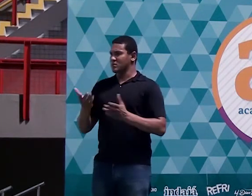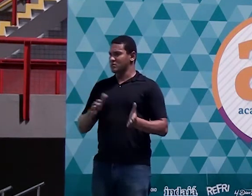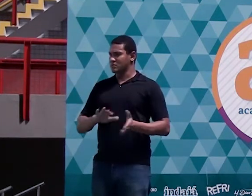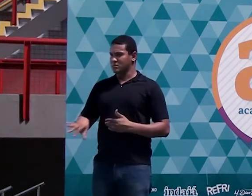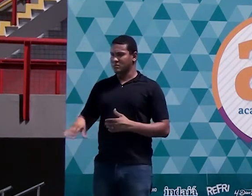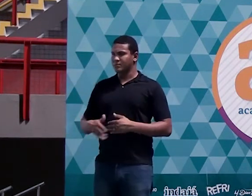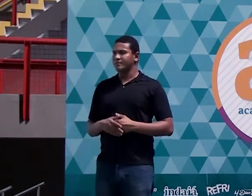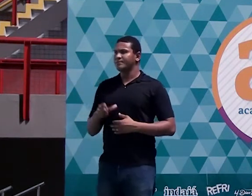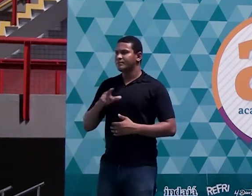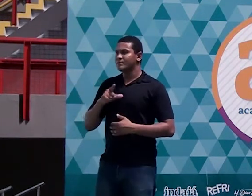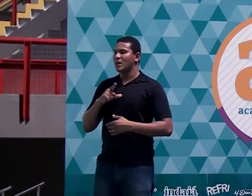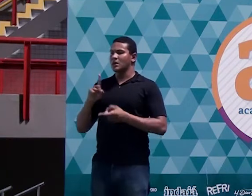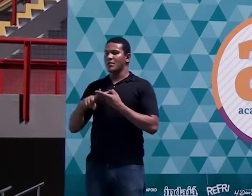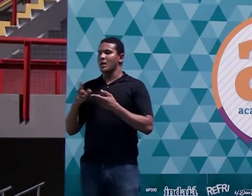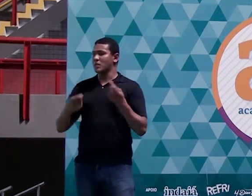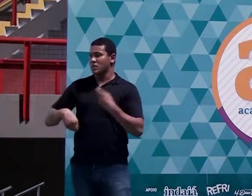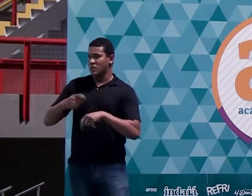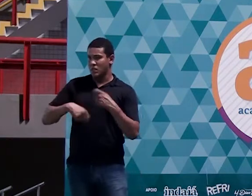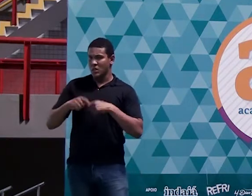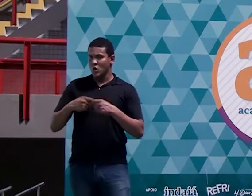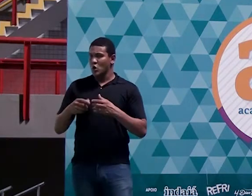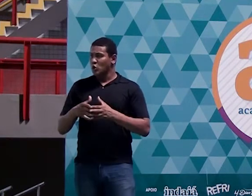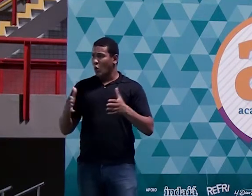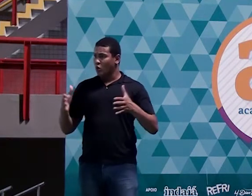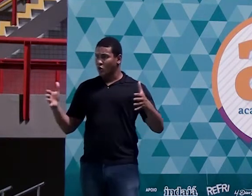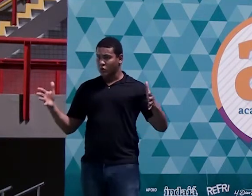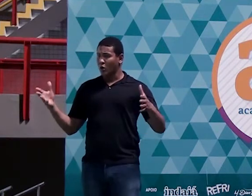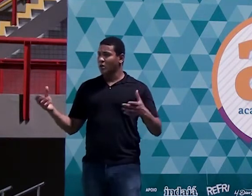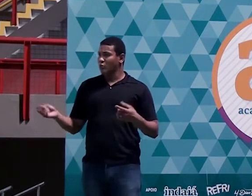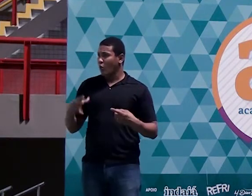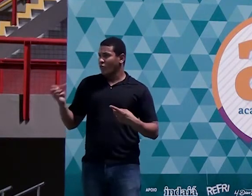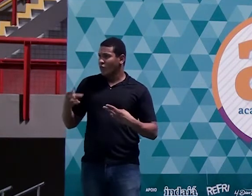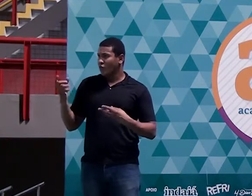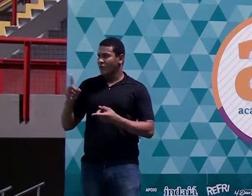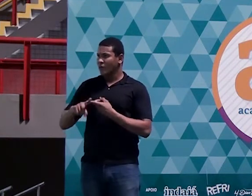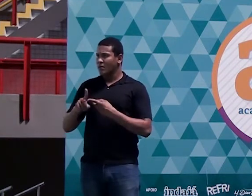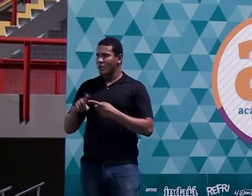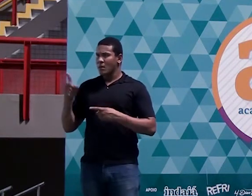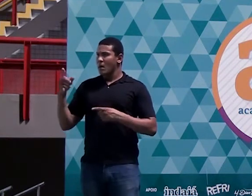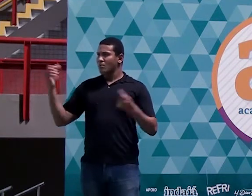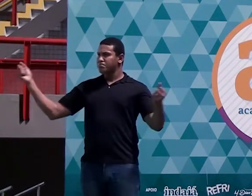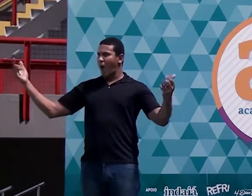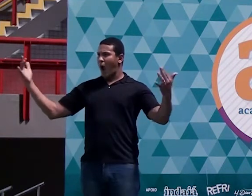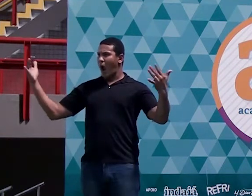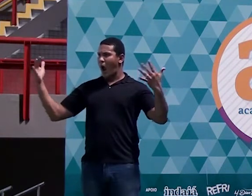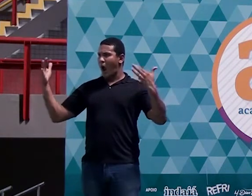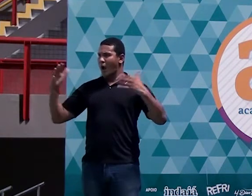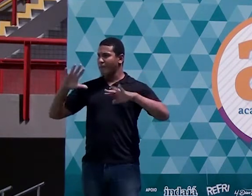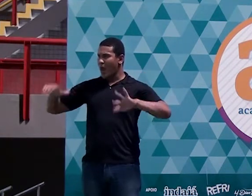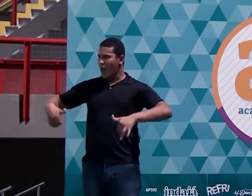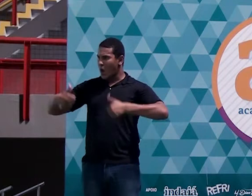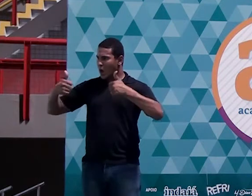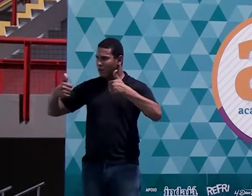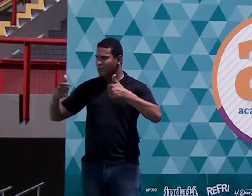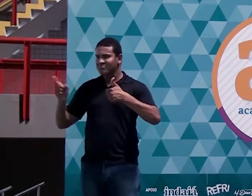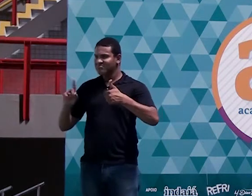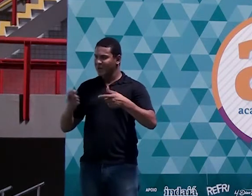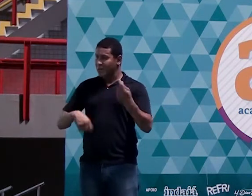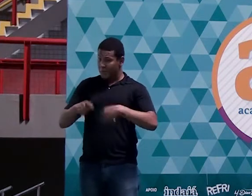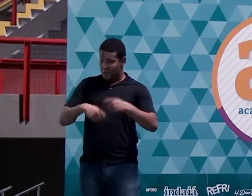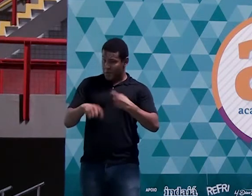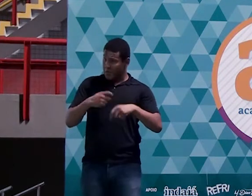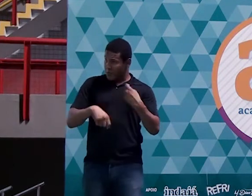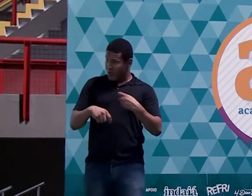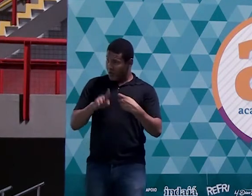centros urbanos contribuiu para reduzir o crescimento demográfico e a migração? Impossível. Se crescer o comércio,